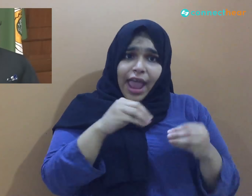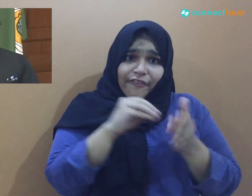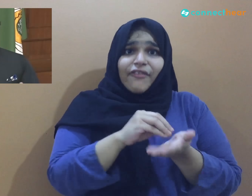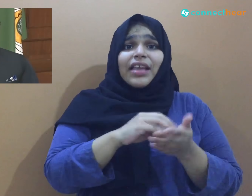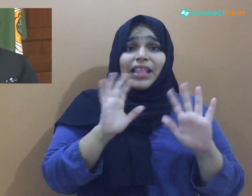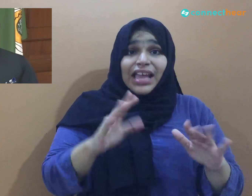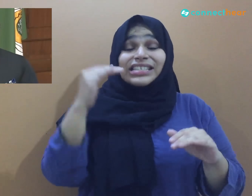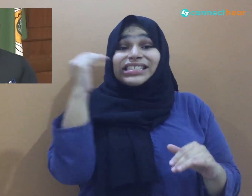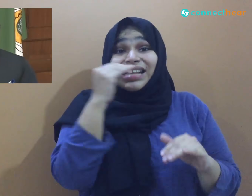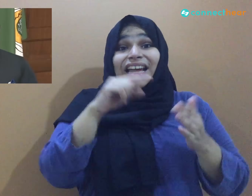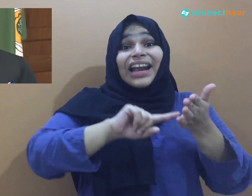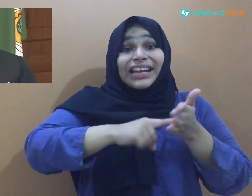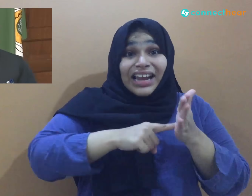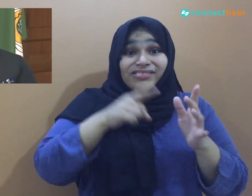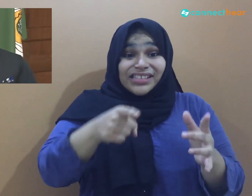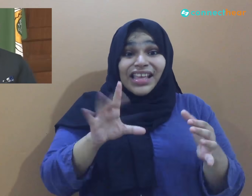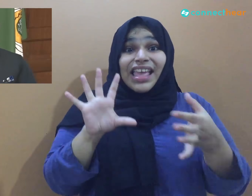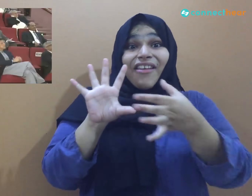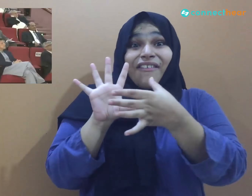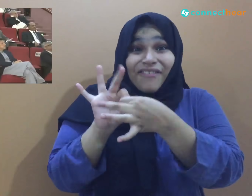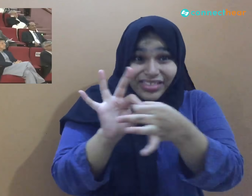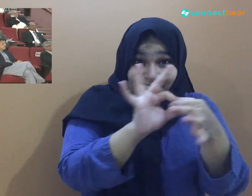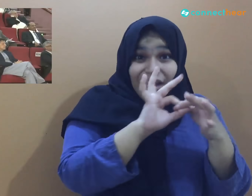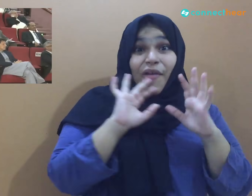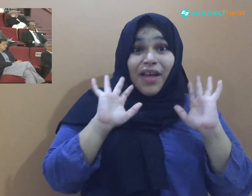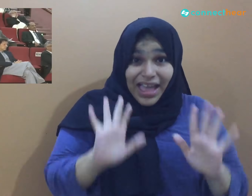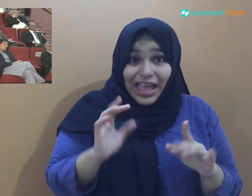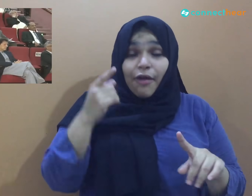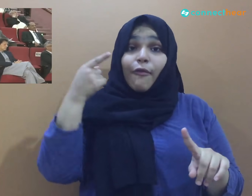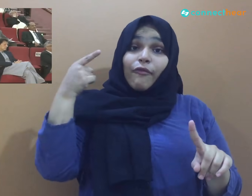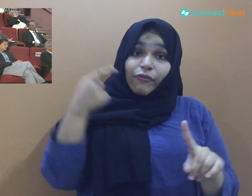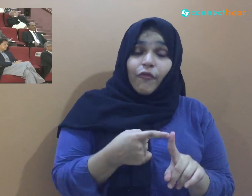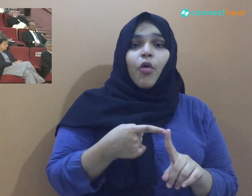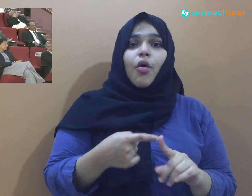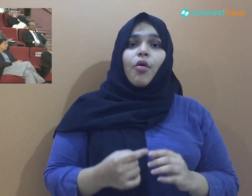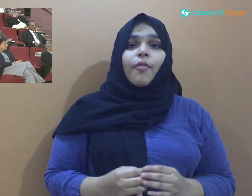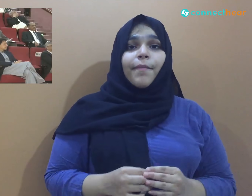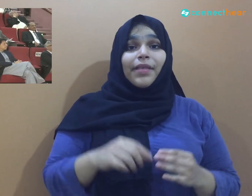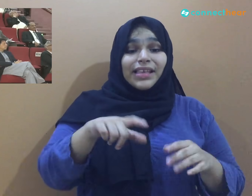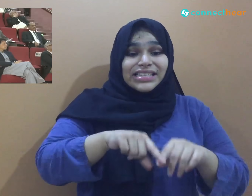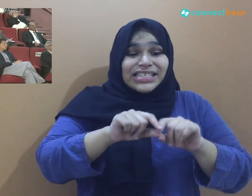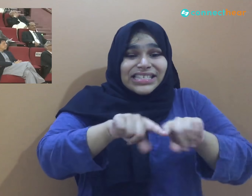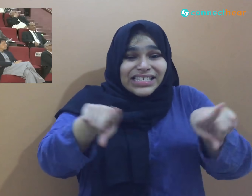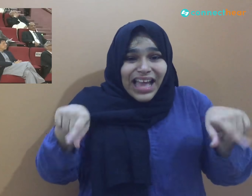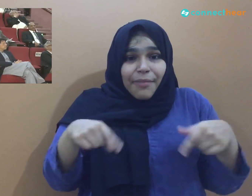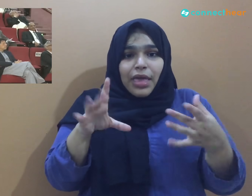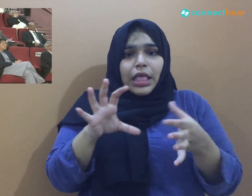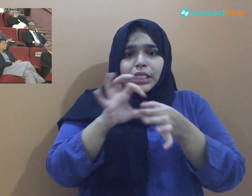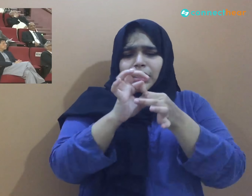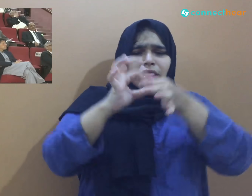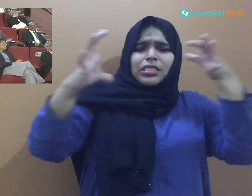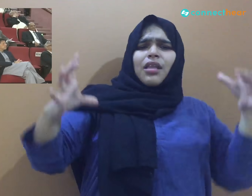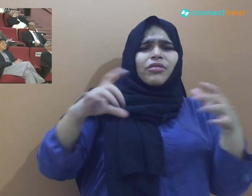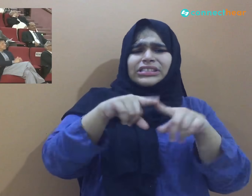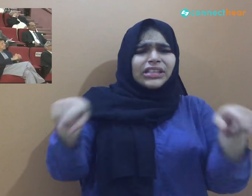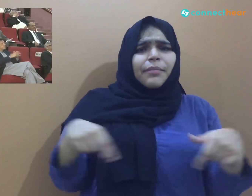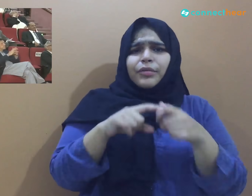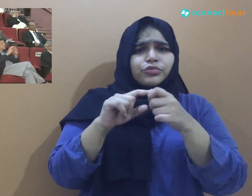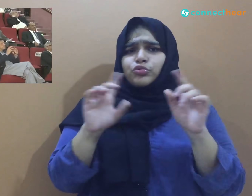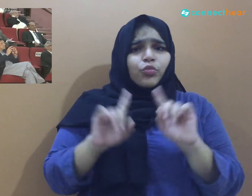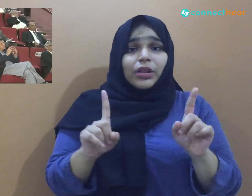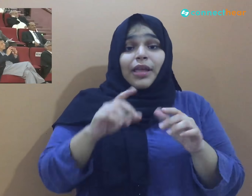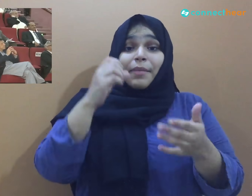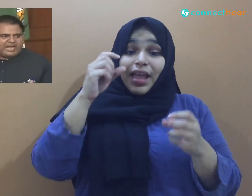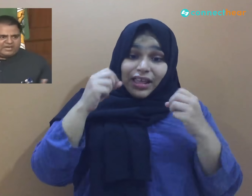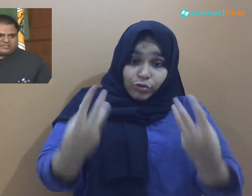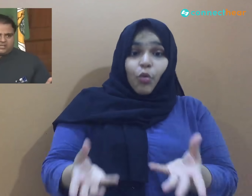یہ ہے کہ جو سائنس اینڈ ٹیکنالوجی کے ایس سی زیز ہیں ان کو جو لینڈ سے ڈسکنیکٹ کر دیا جائے اور ان کو ایس سی زی کا اسٹیٹس دیا